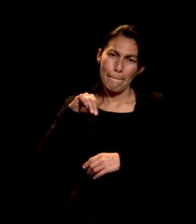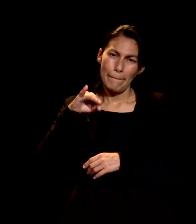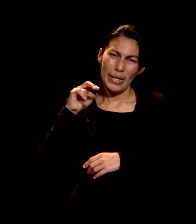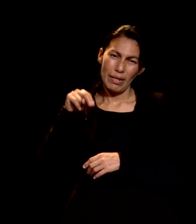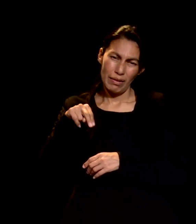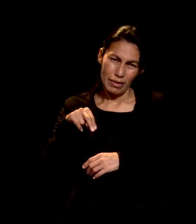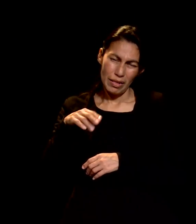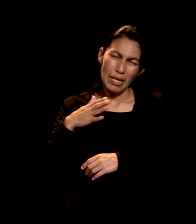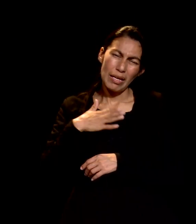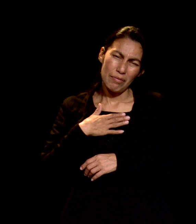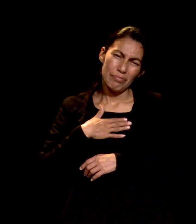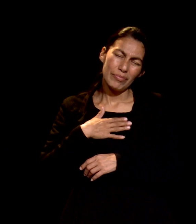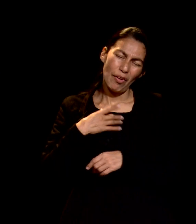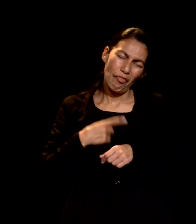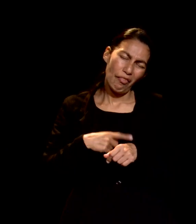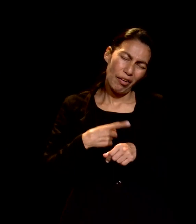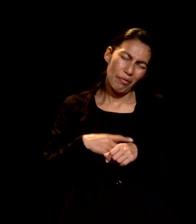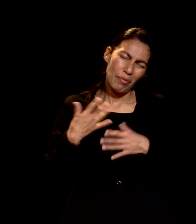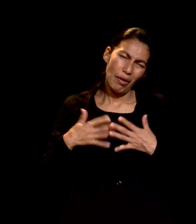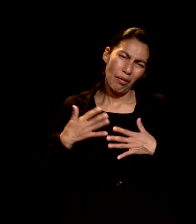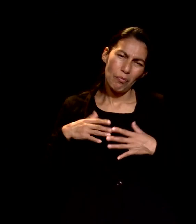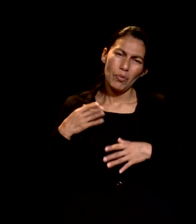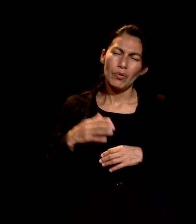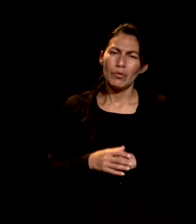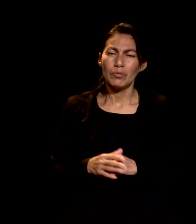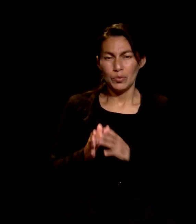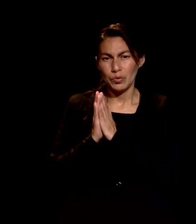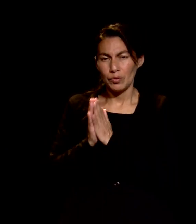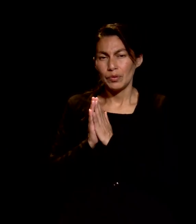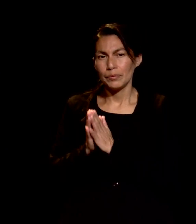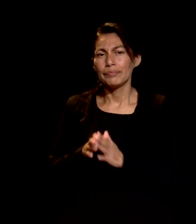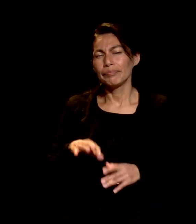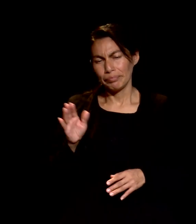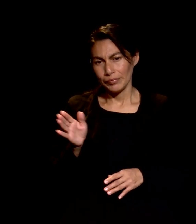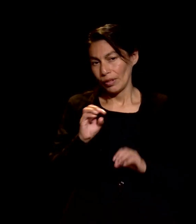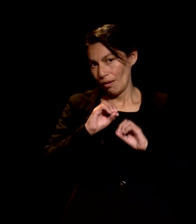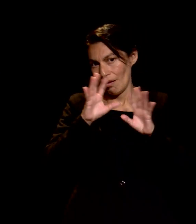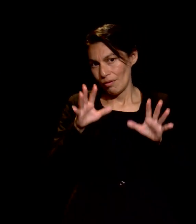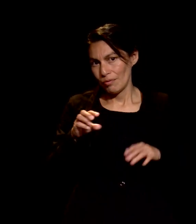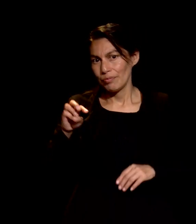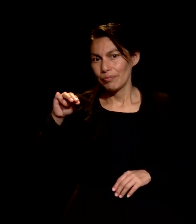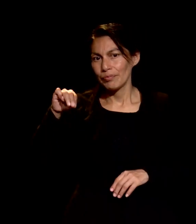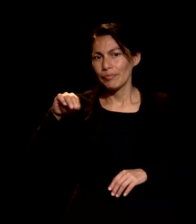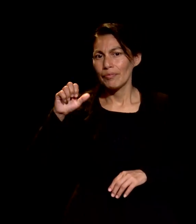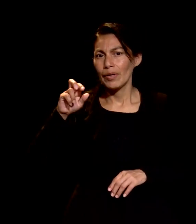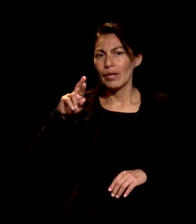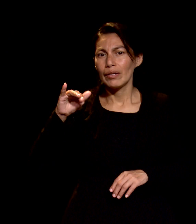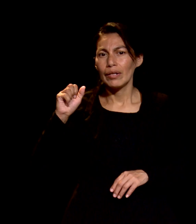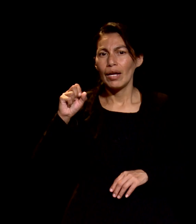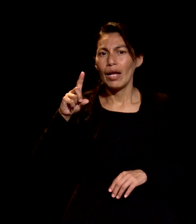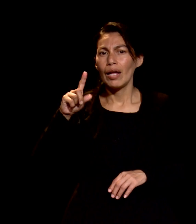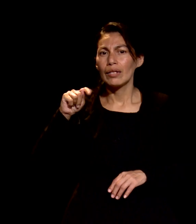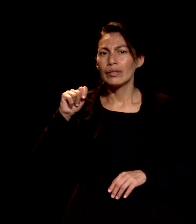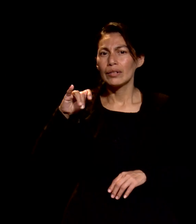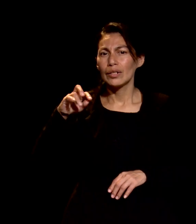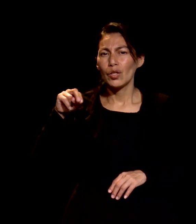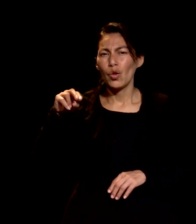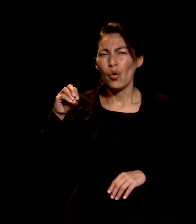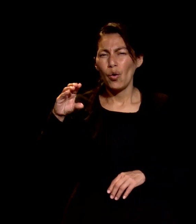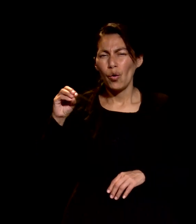Contigo Orando Malena Por esta petición María Tinoco Por favor Por una amiga Tiene cáncer